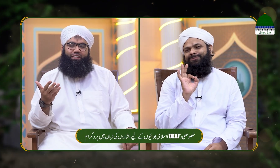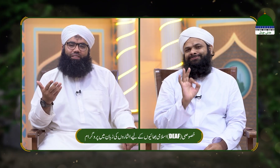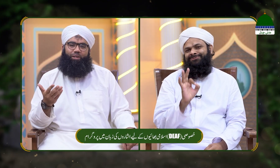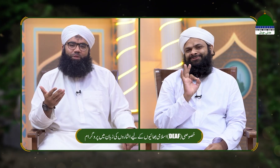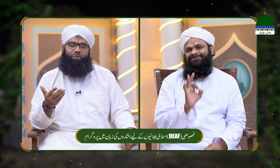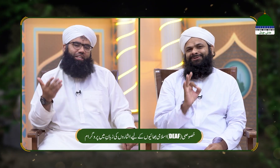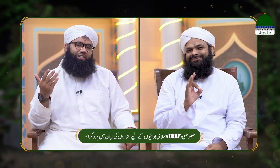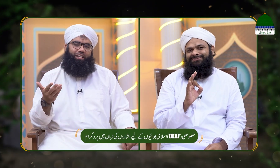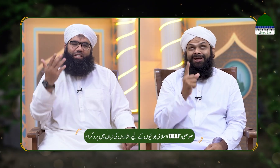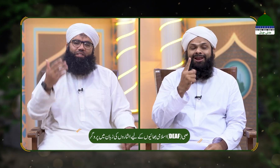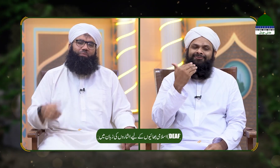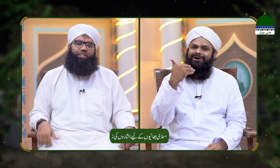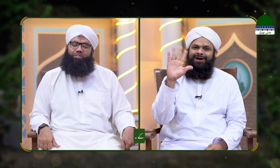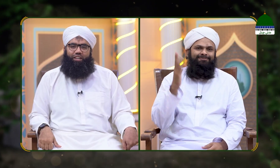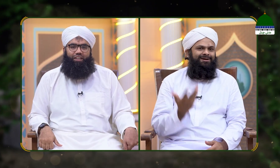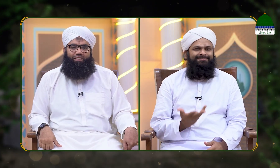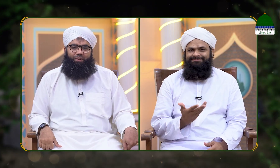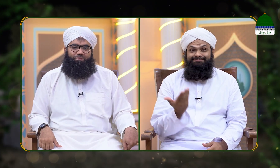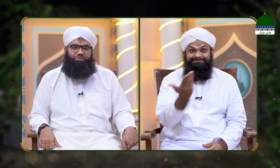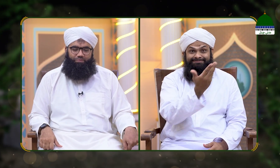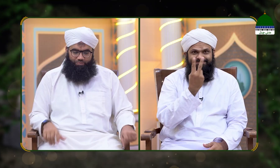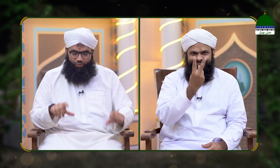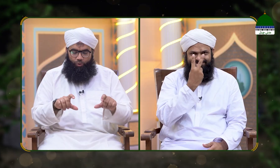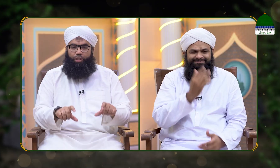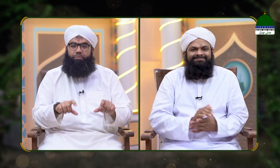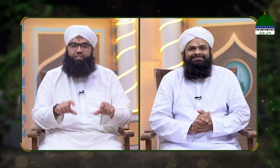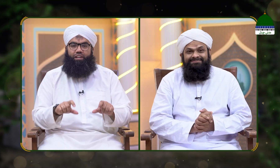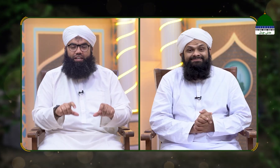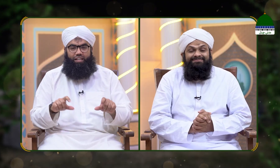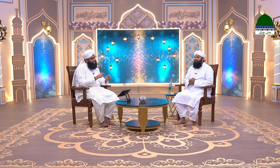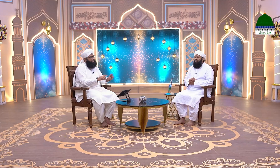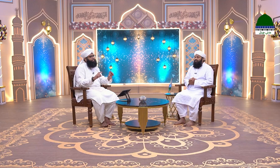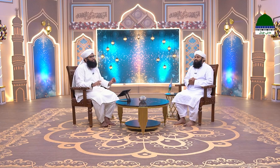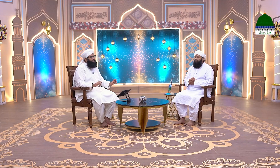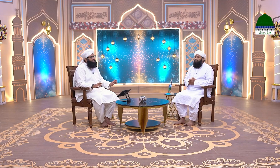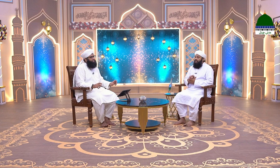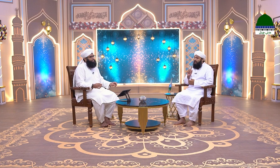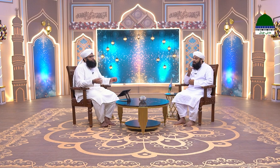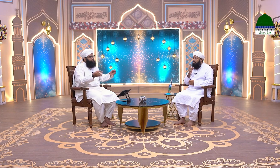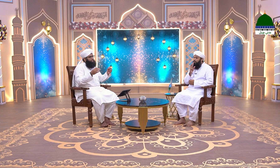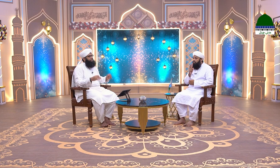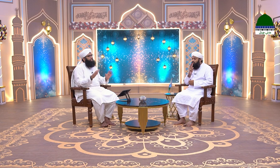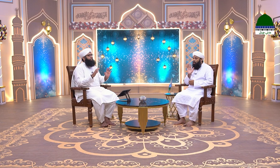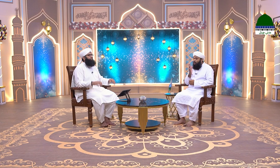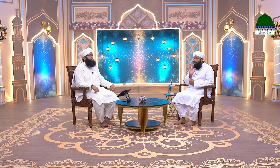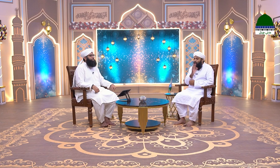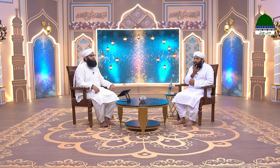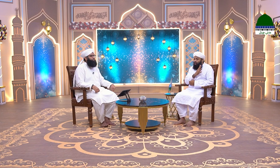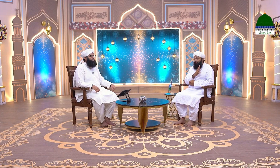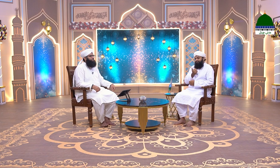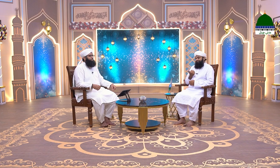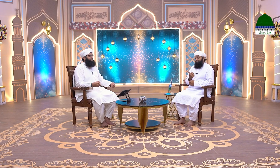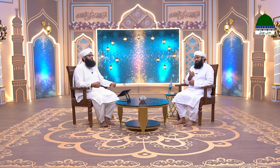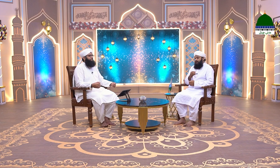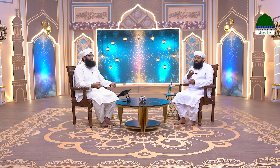ادائیں، اللہ اکبر، یہ کیسی تھی مدنی چینل کے ناظرین۔ اور ان میں سے ہر ایک ادا یہ جدا گانا انفرادی طور